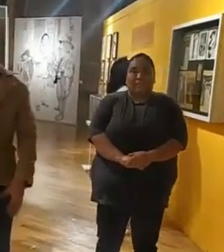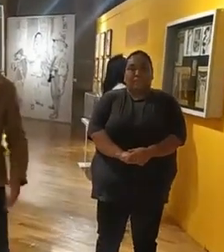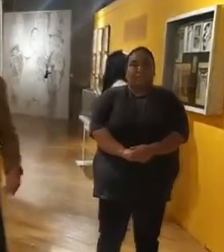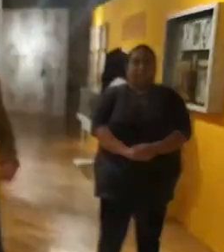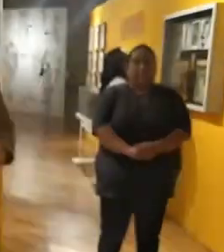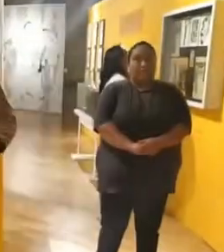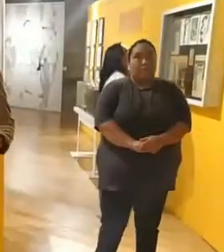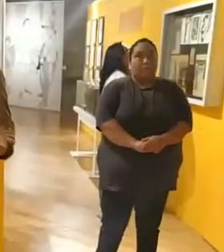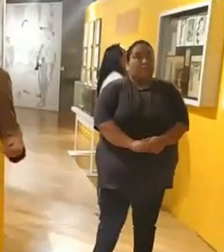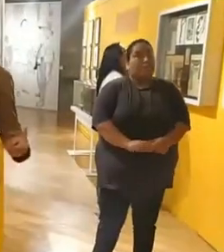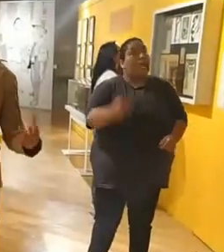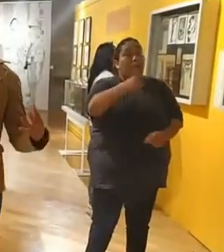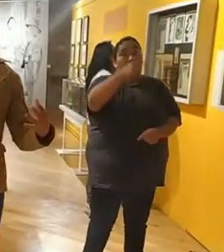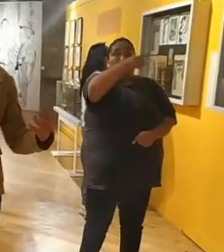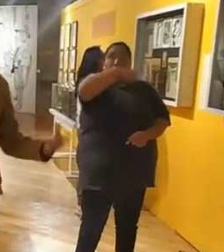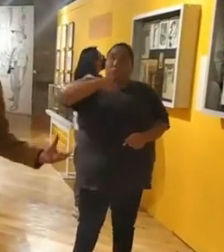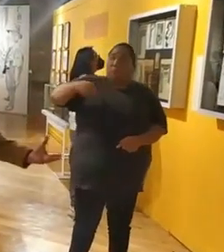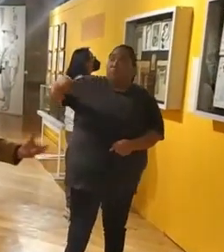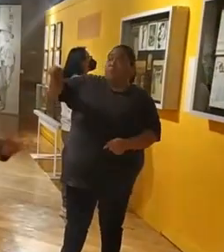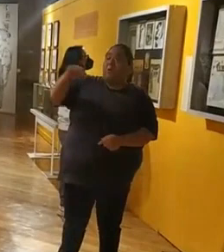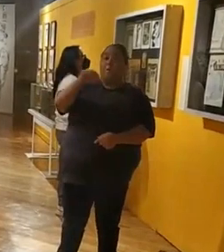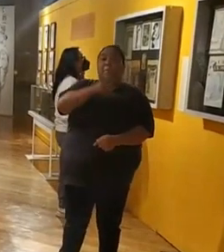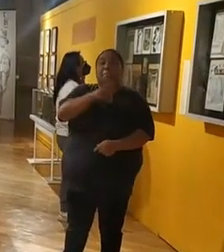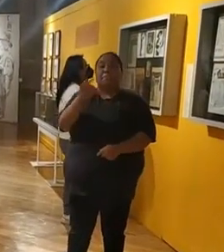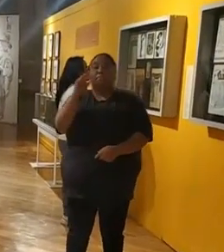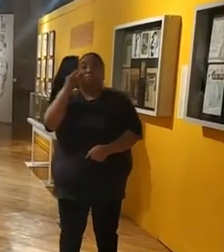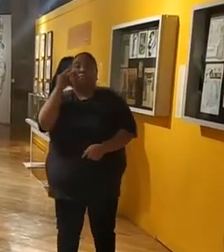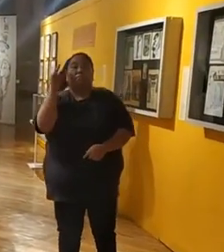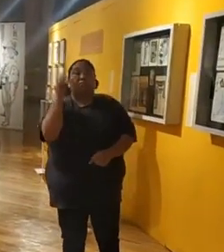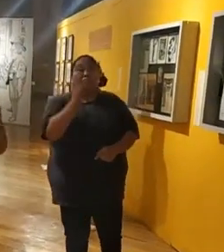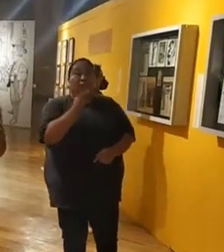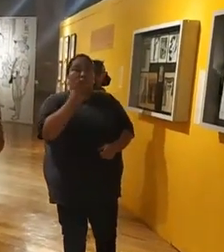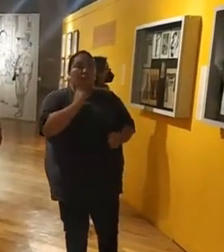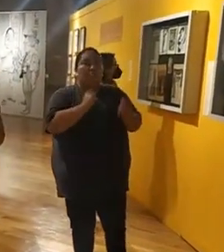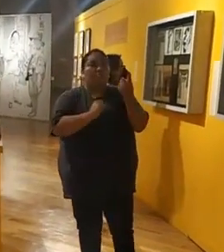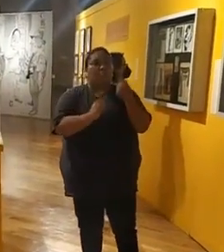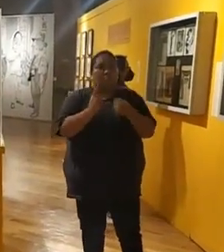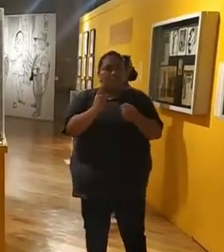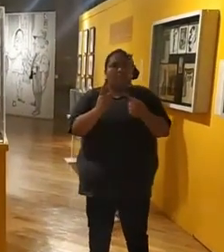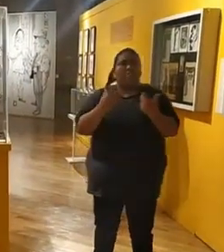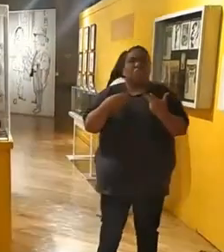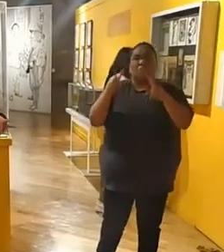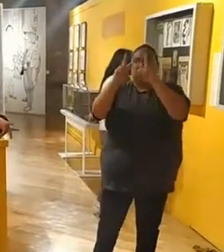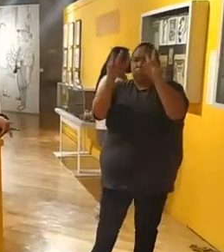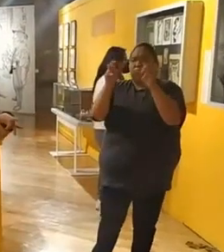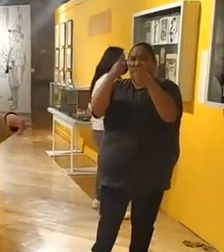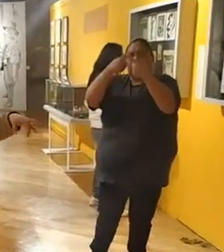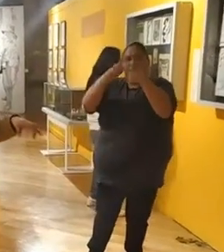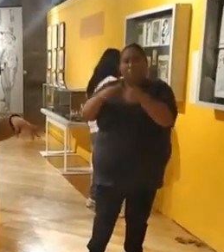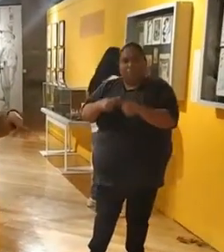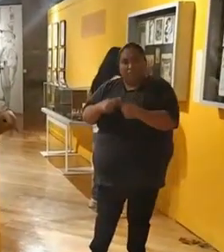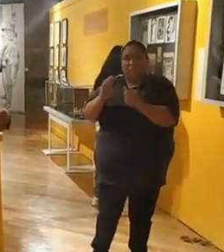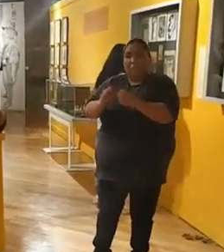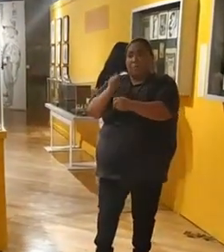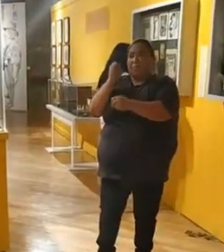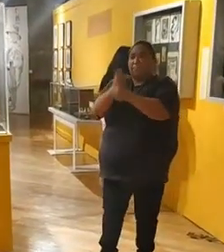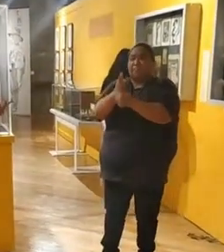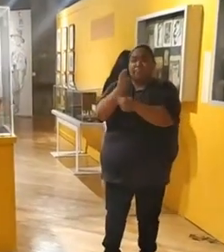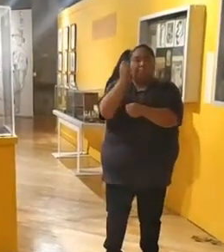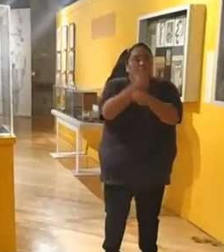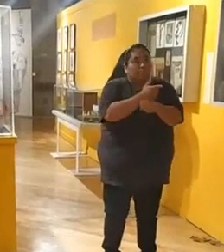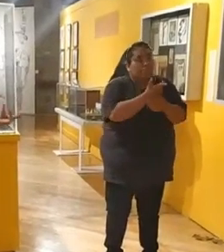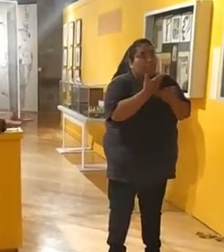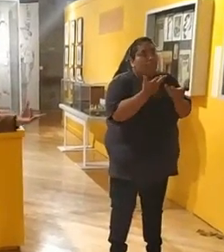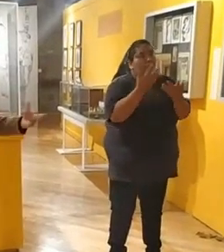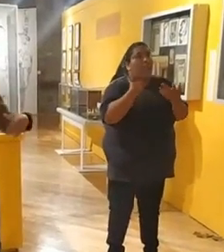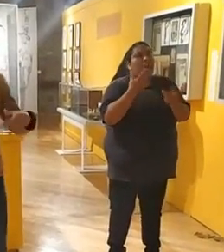de este siguiente núcleo vamos a poder ver pues ya un poco un contexto diferente. Aquí vamos a encontrar un poco más del contexto